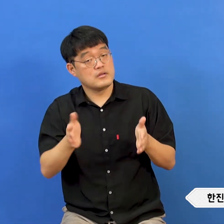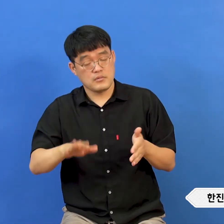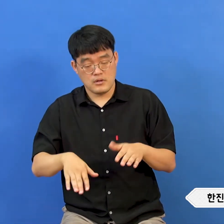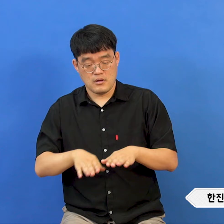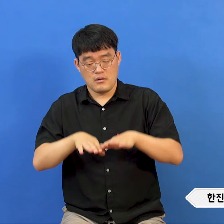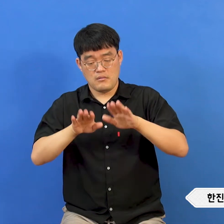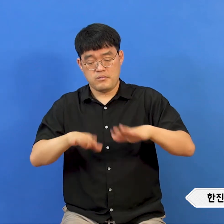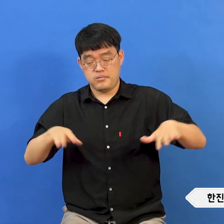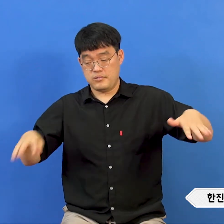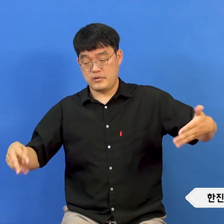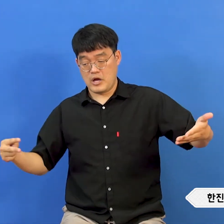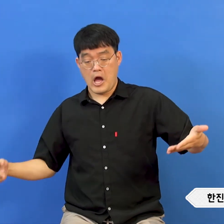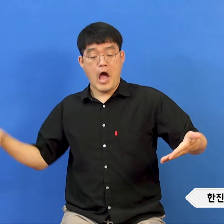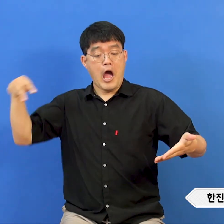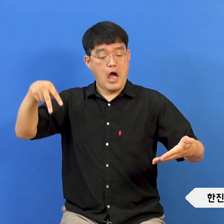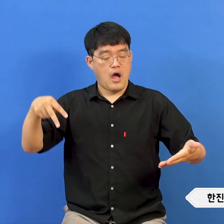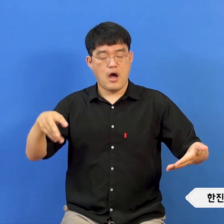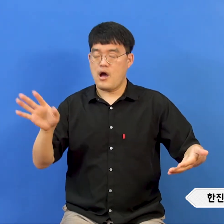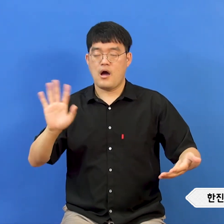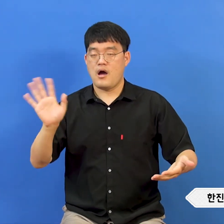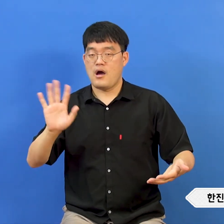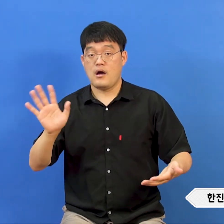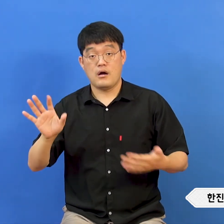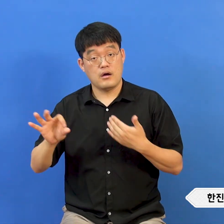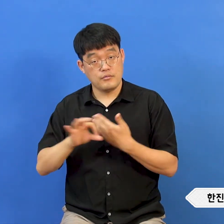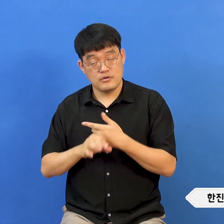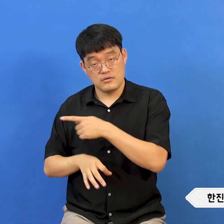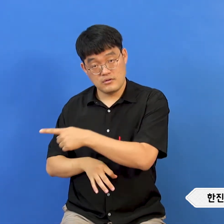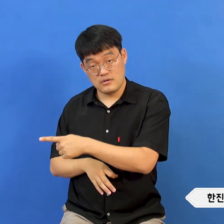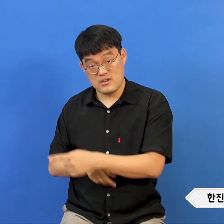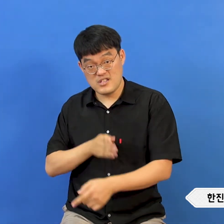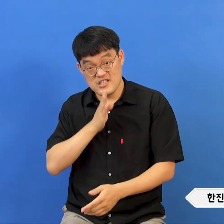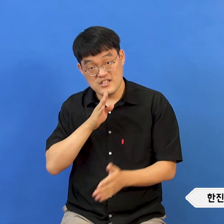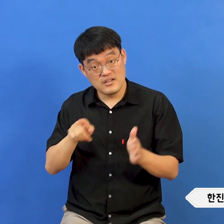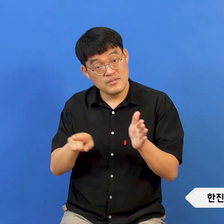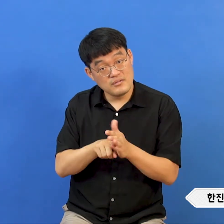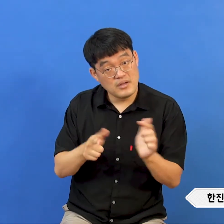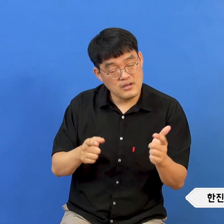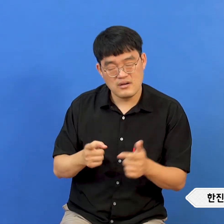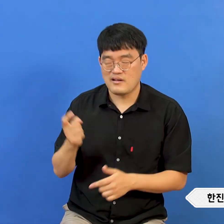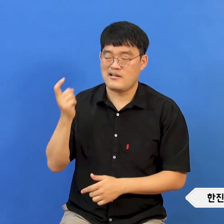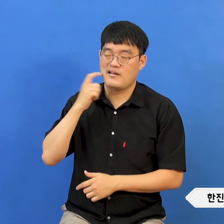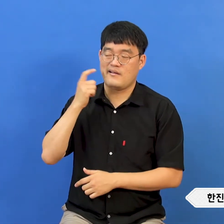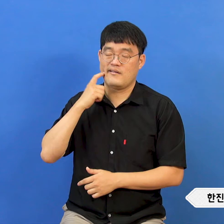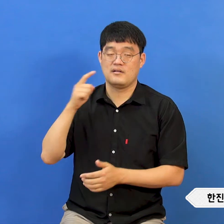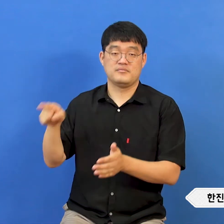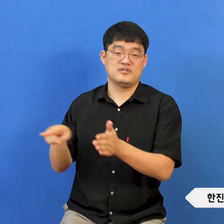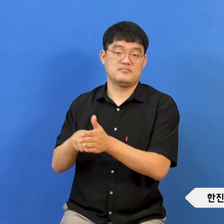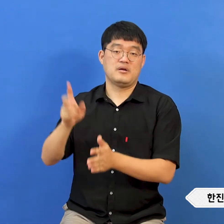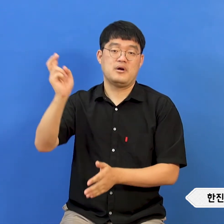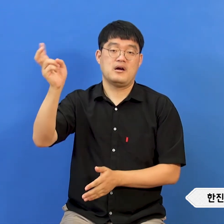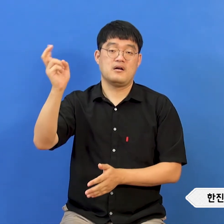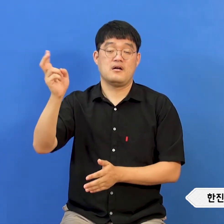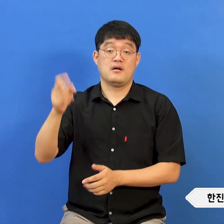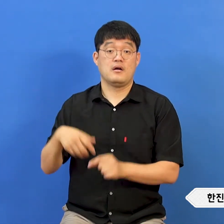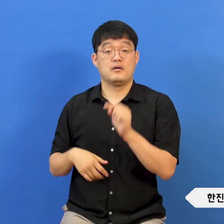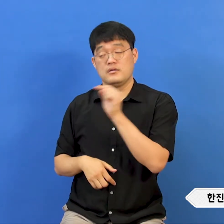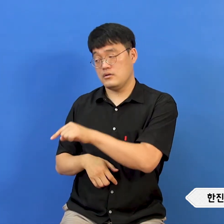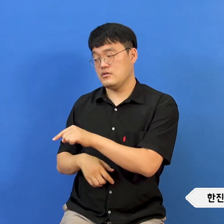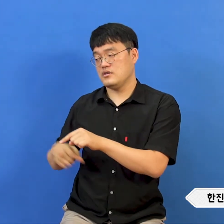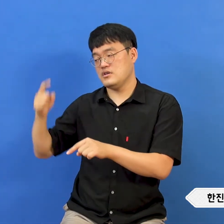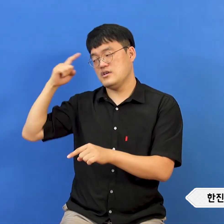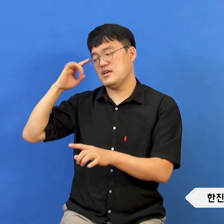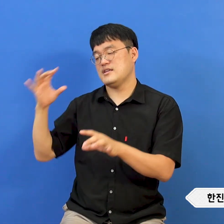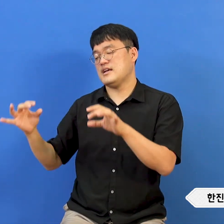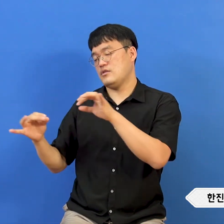하면서도 양탄자에 올라타지는 않는다면 그게 정말로 믿는 것입니까? 아니죠. 그것이 찬동하는